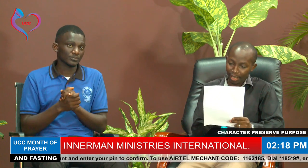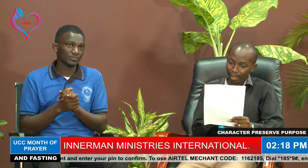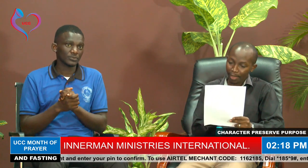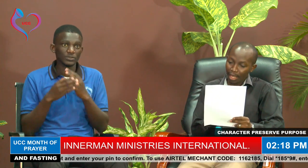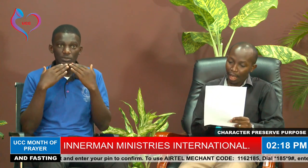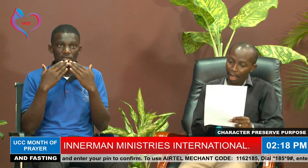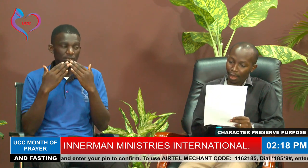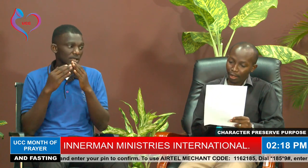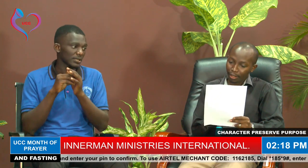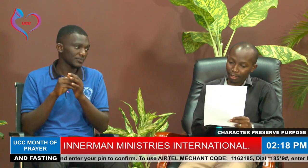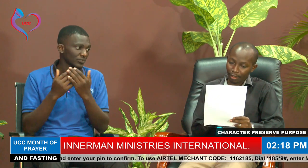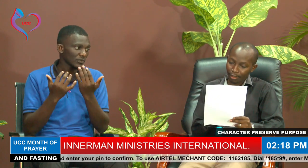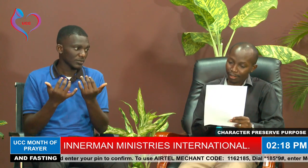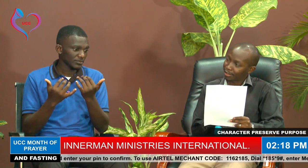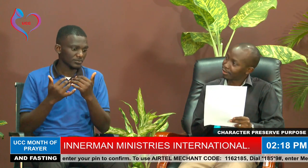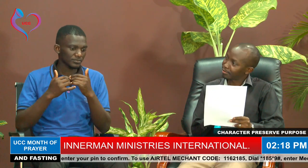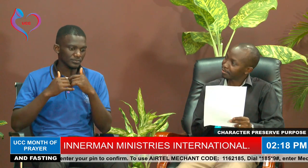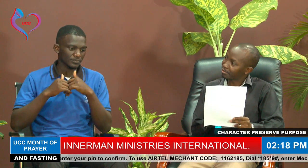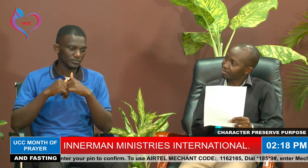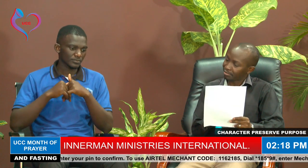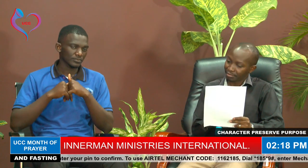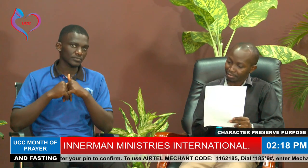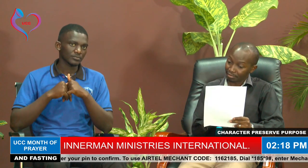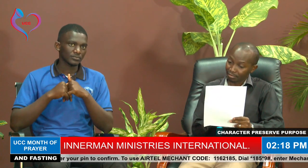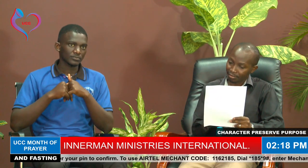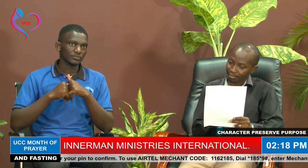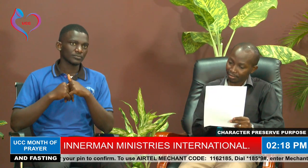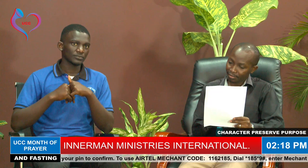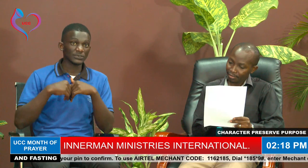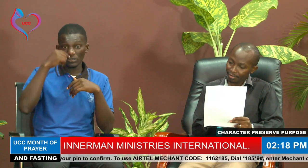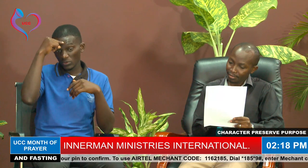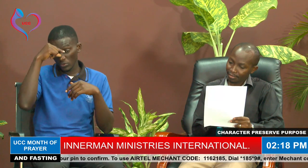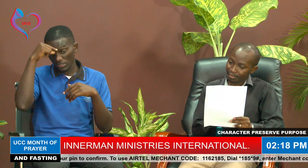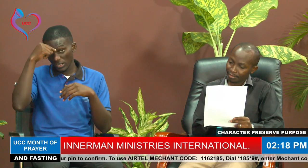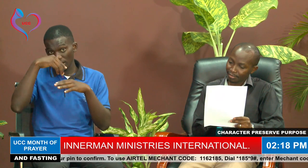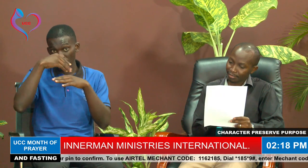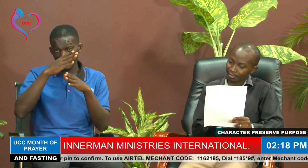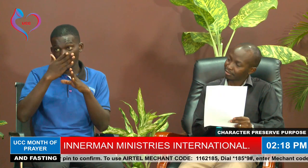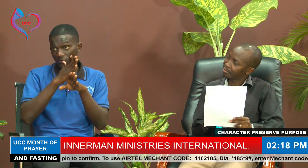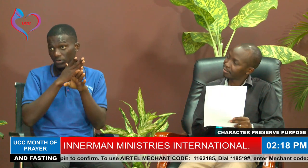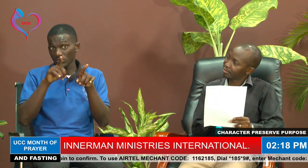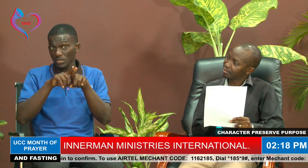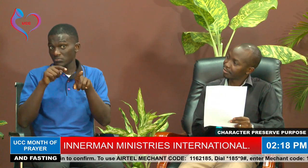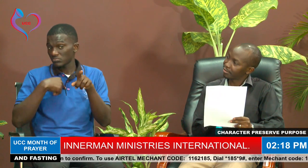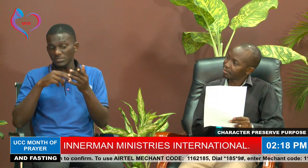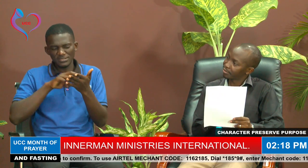nana. It is wisdom that is passed on. Tinalina nge jisoma wwe ntio. But until my